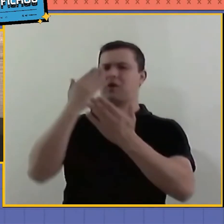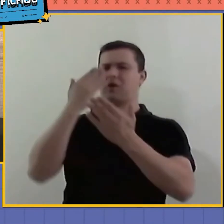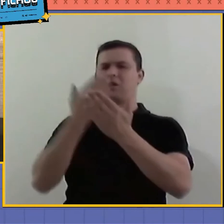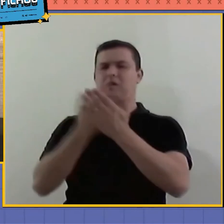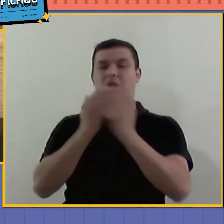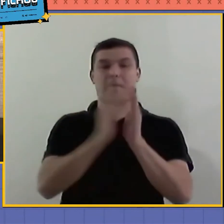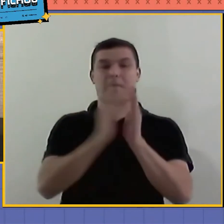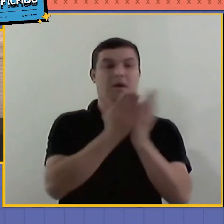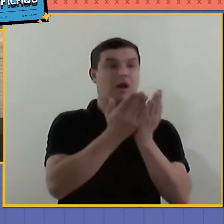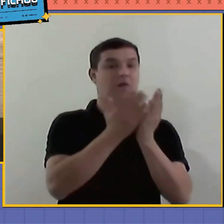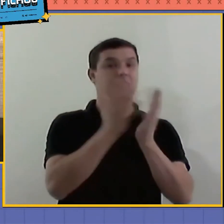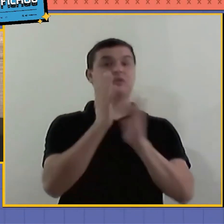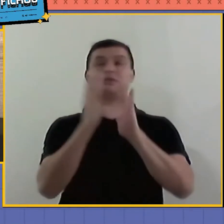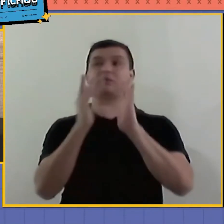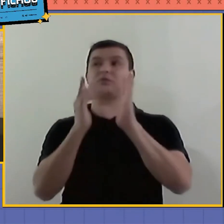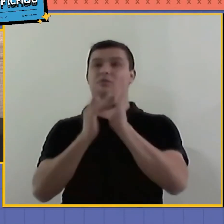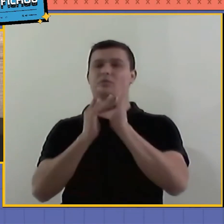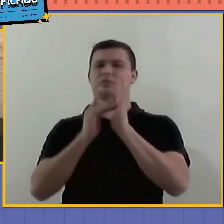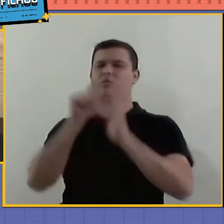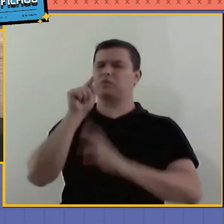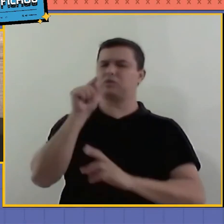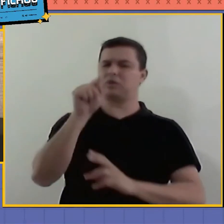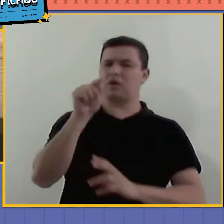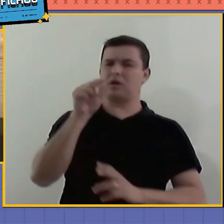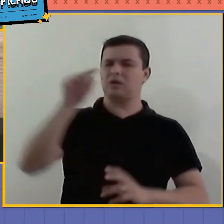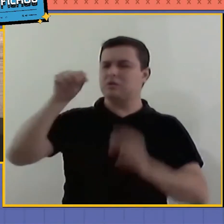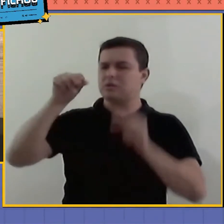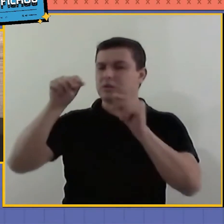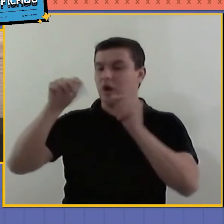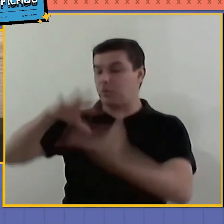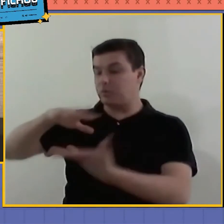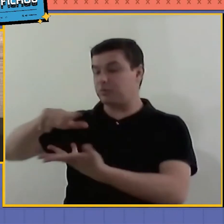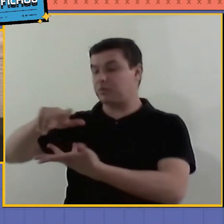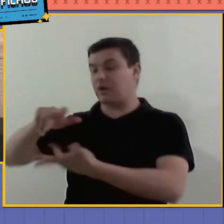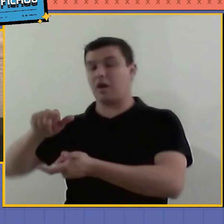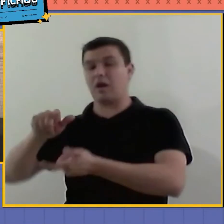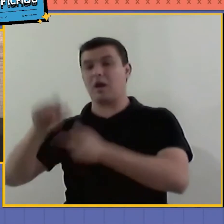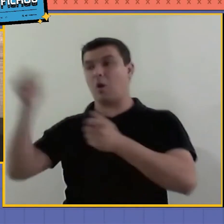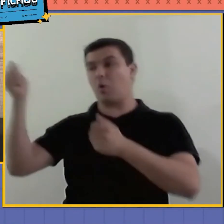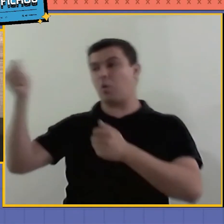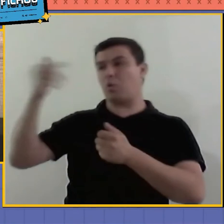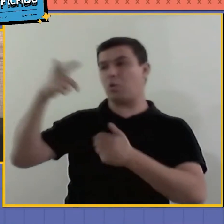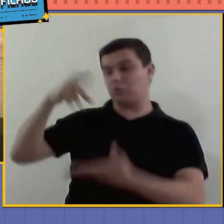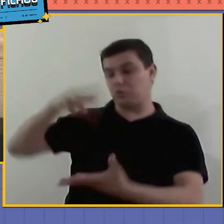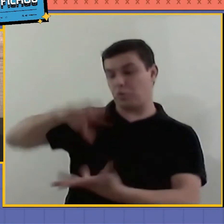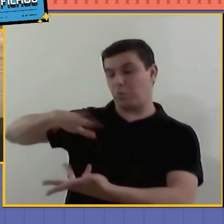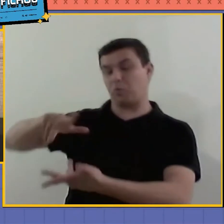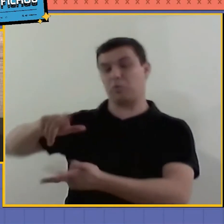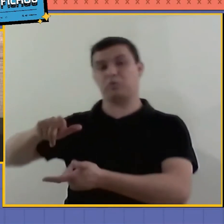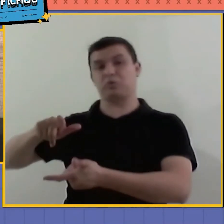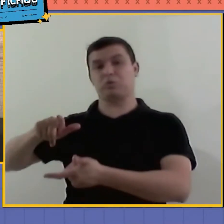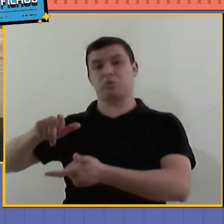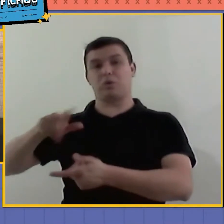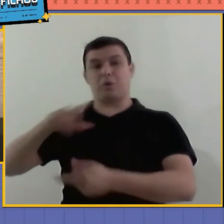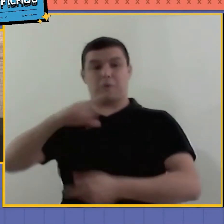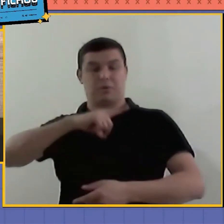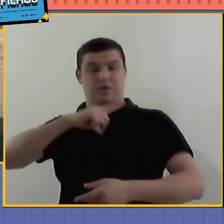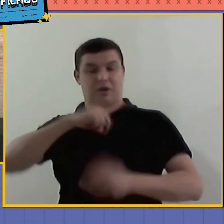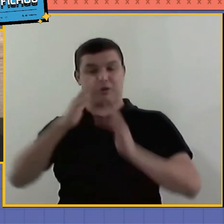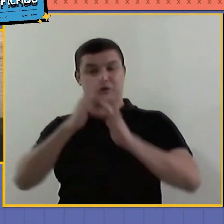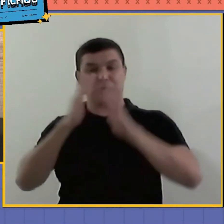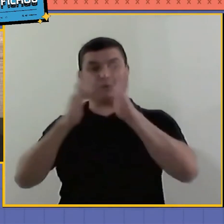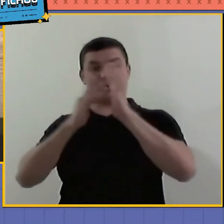que falou isso você o sol da terra você a luz no mundo mas ele falou isso sabendo que um dia ele mesmo estaria dentro de nós